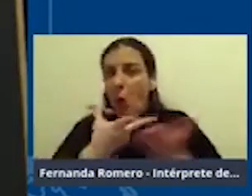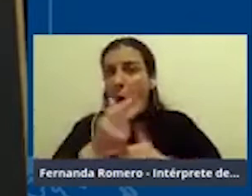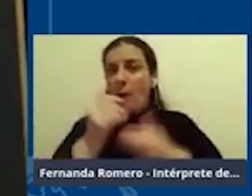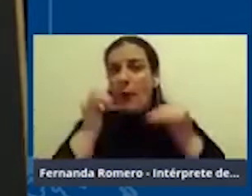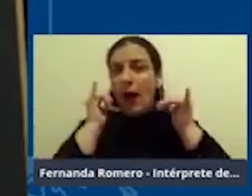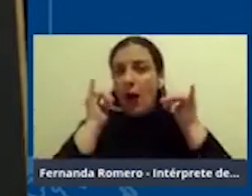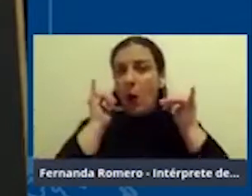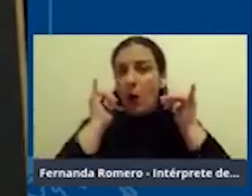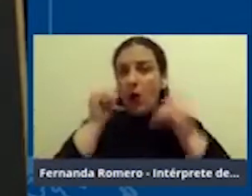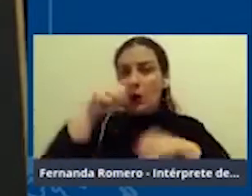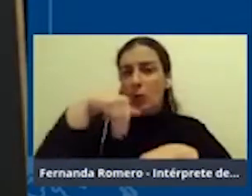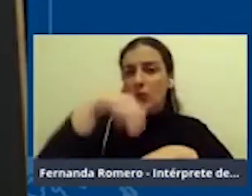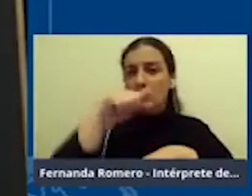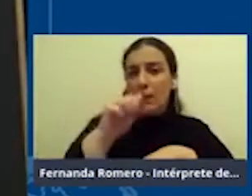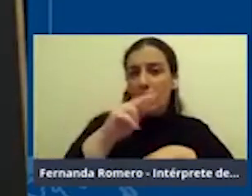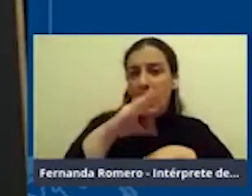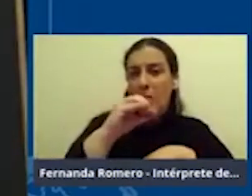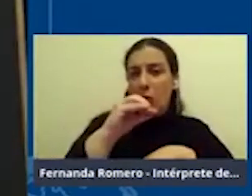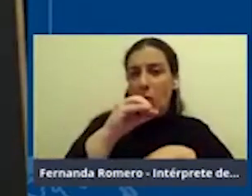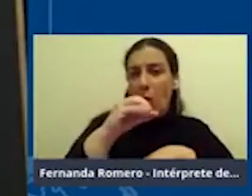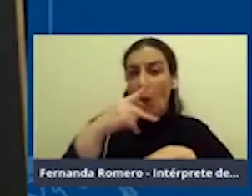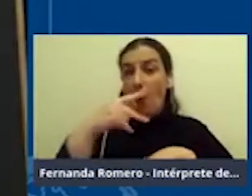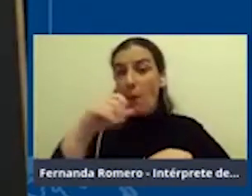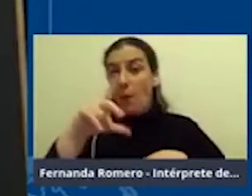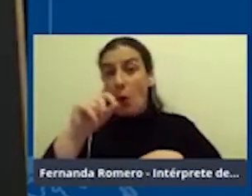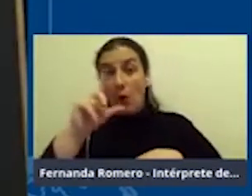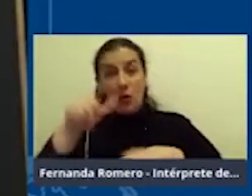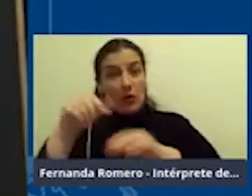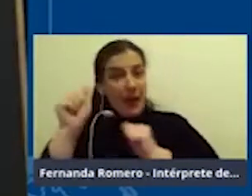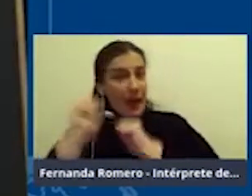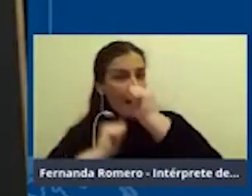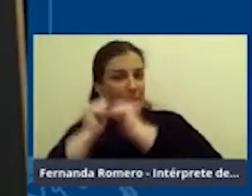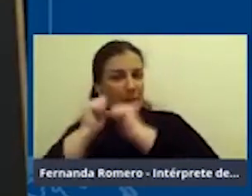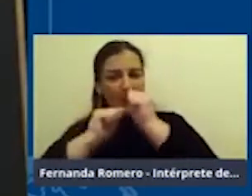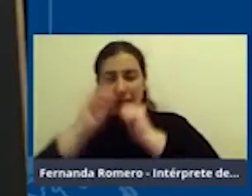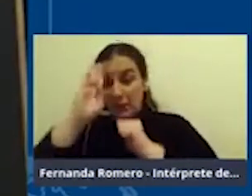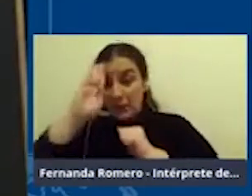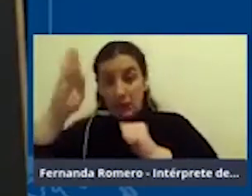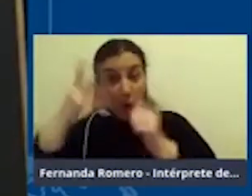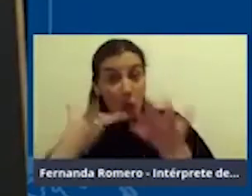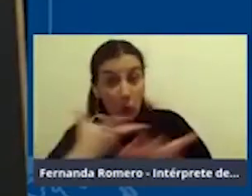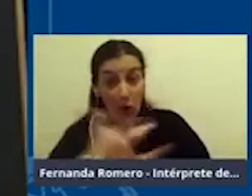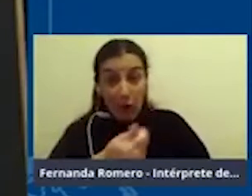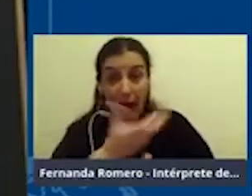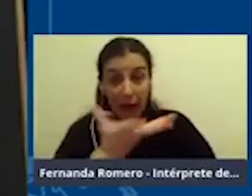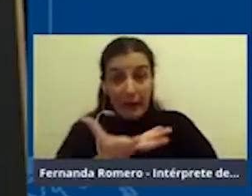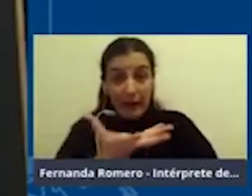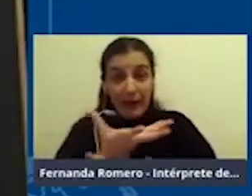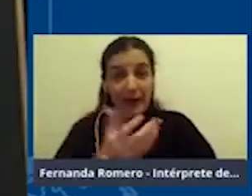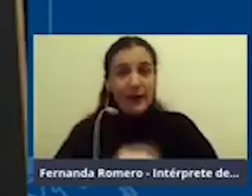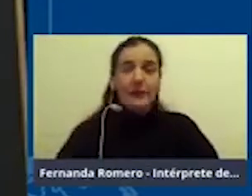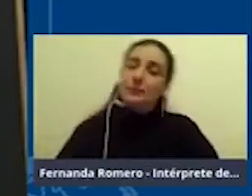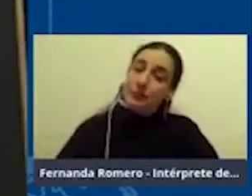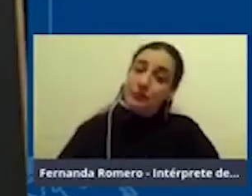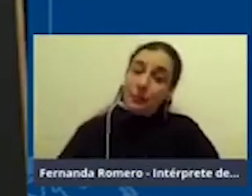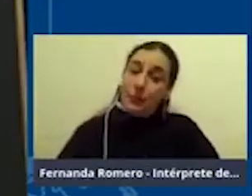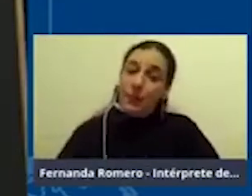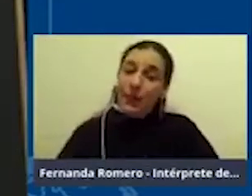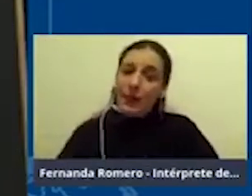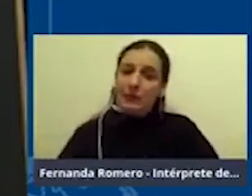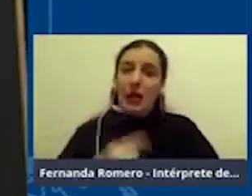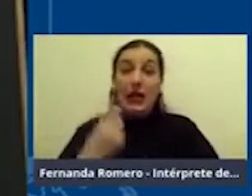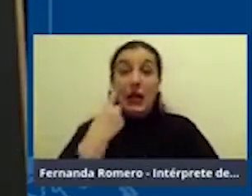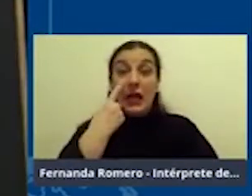Marco Polo, que são as grandes empresas globalizadas do nosso estado, comprar ônibus da Marco Polo. E aí o